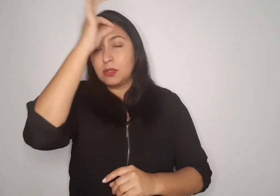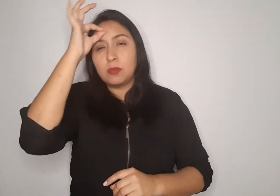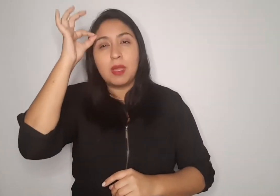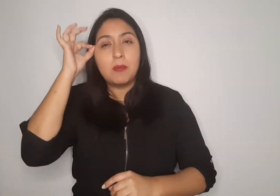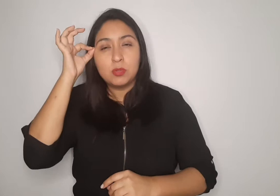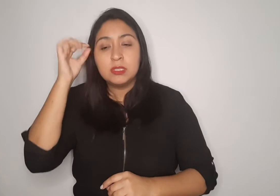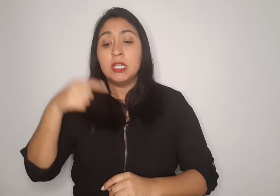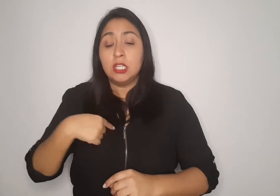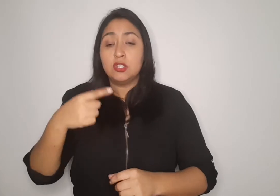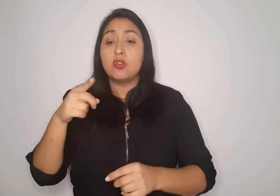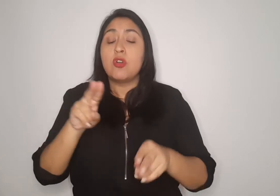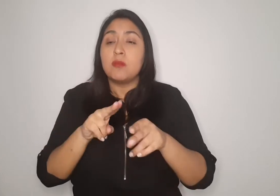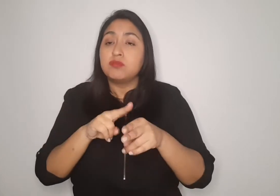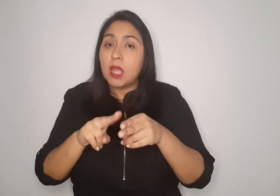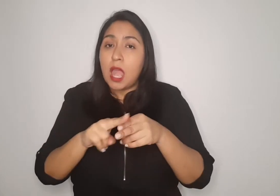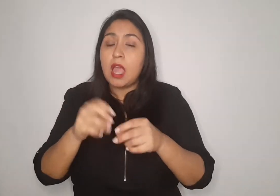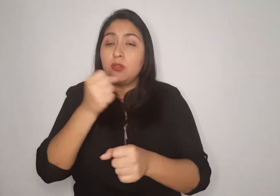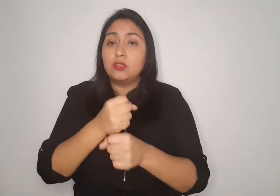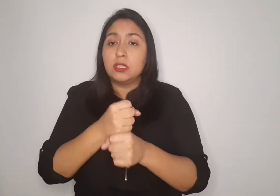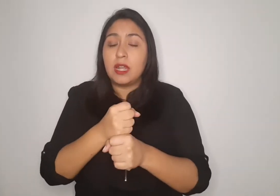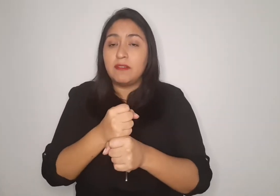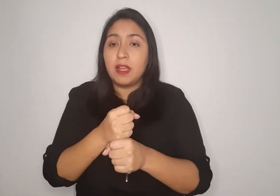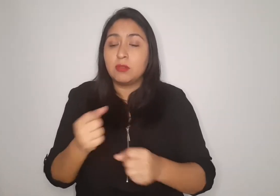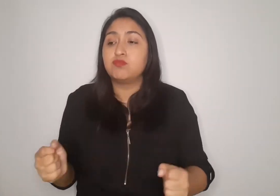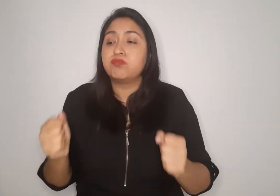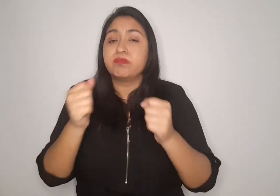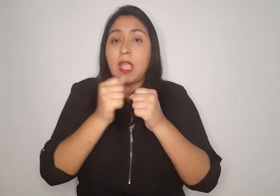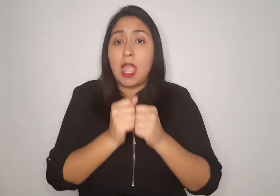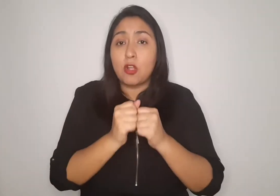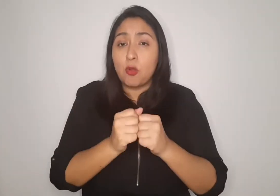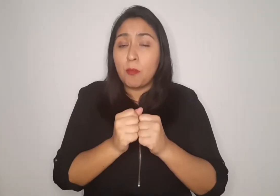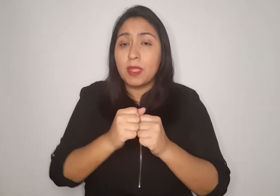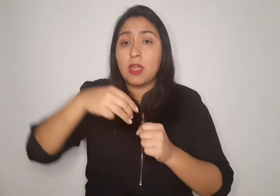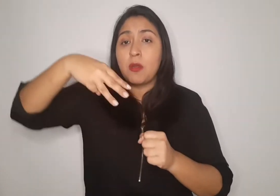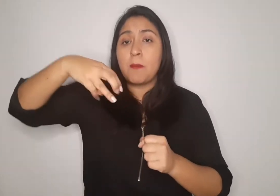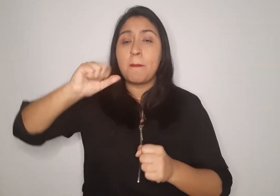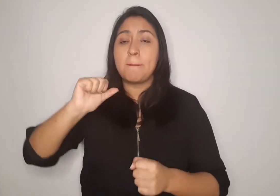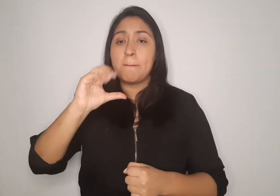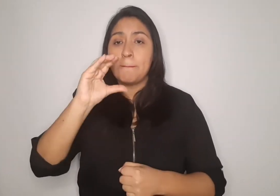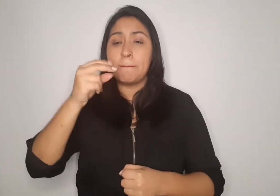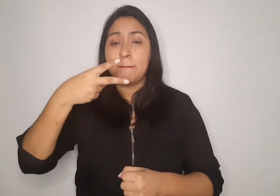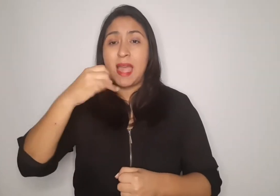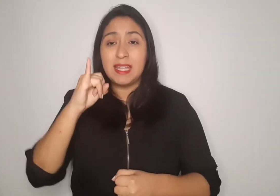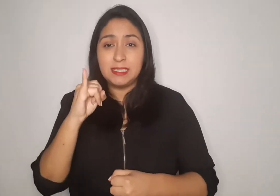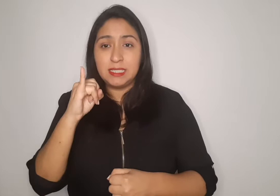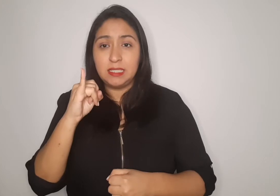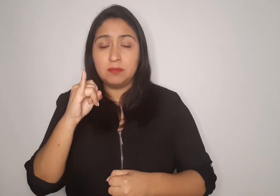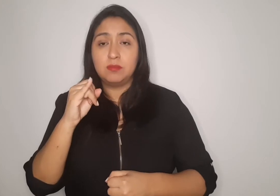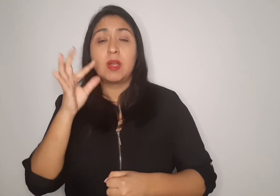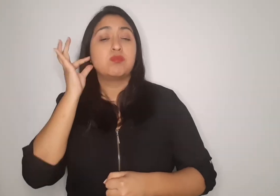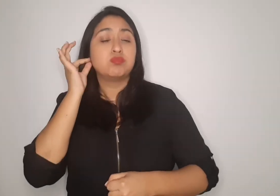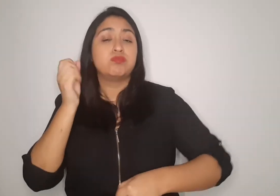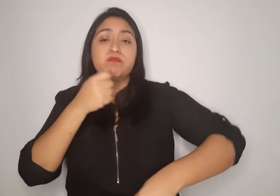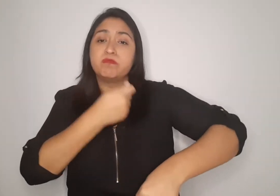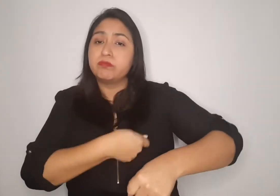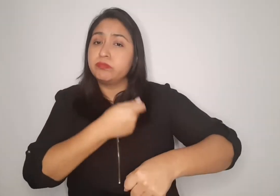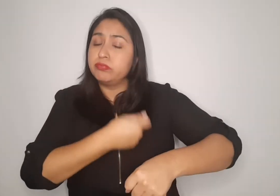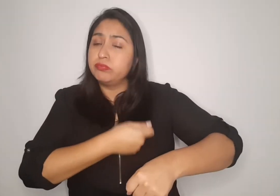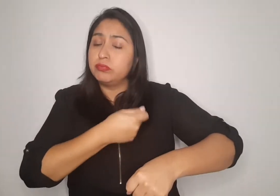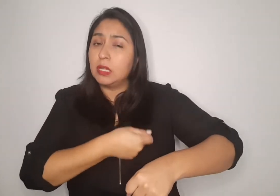machi, una líder espiritual, ya que también usó y usamos el poder de los sueños para develar la imagen